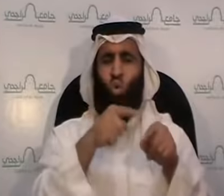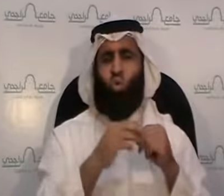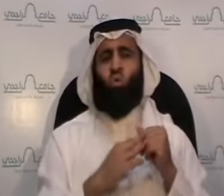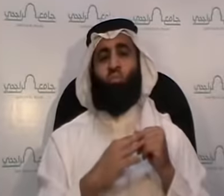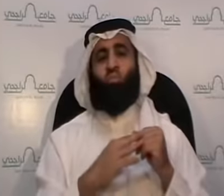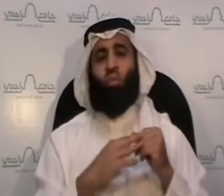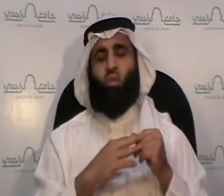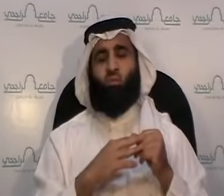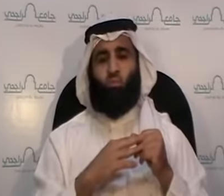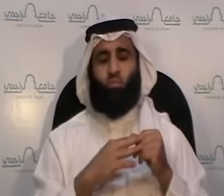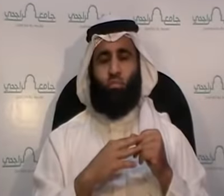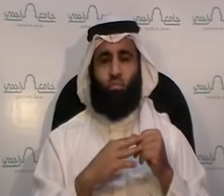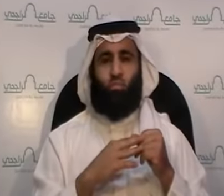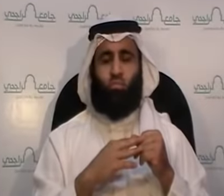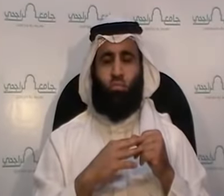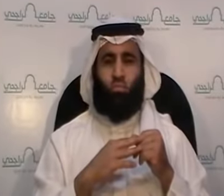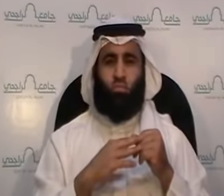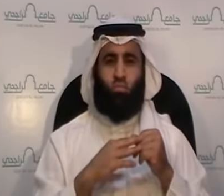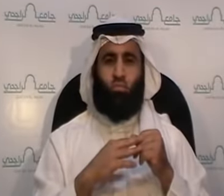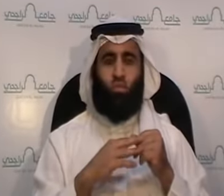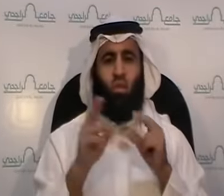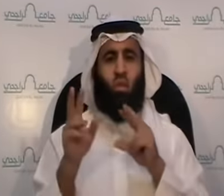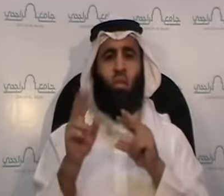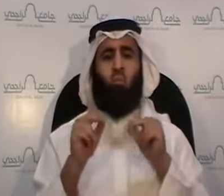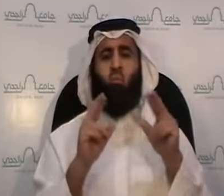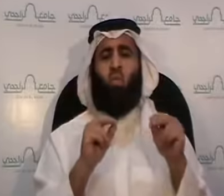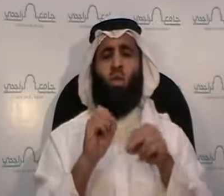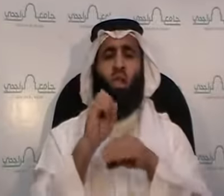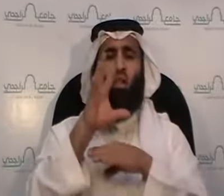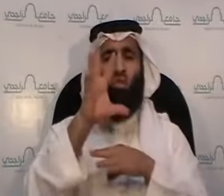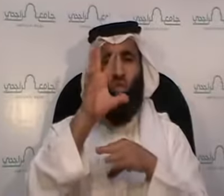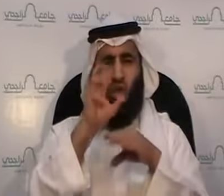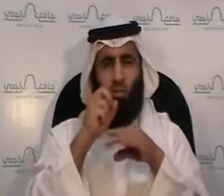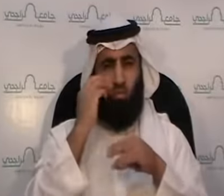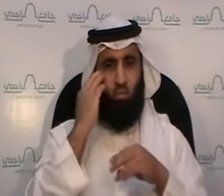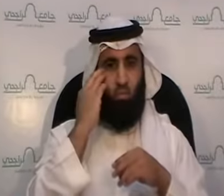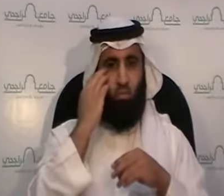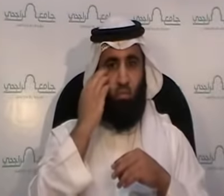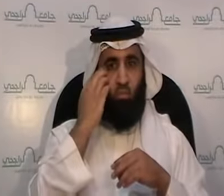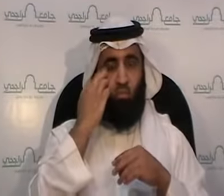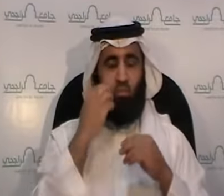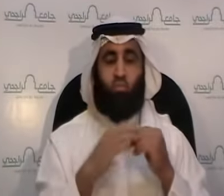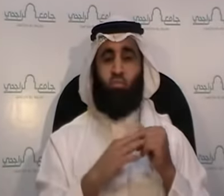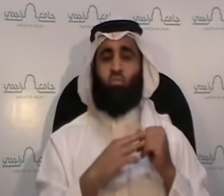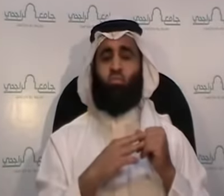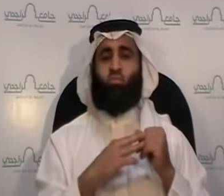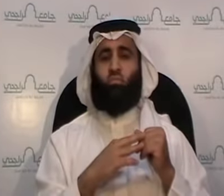مظلم، أصبحت مثل سحى الظلام أنيسها ليل الدجى ويروعهن